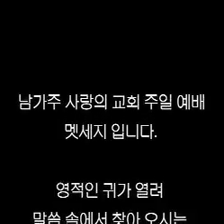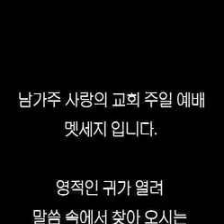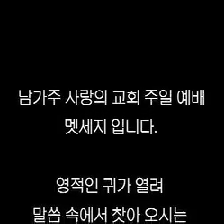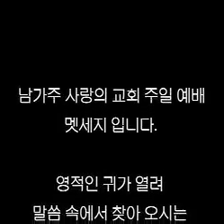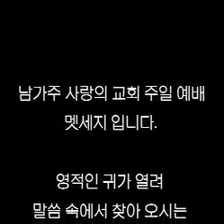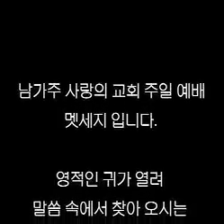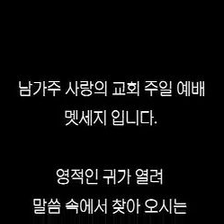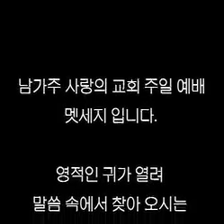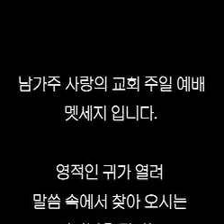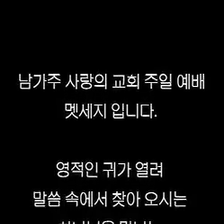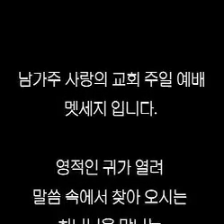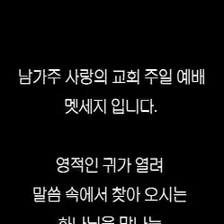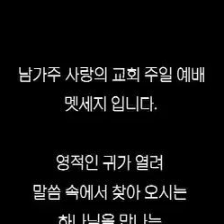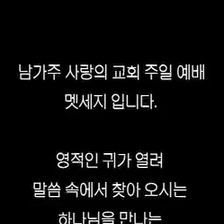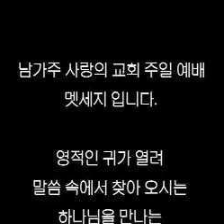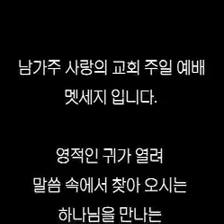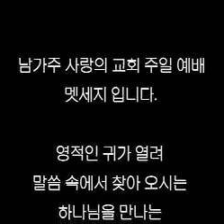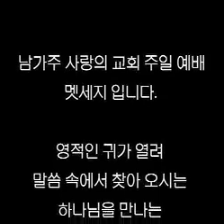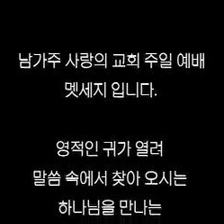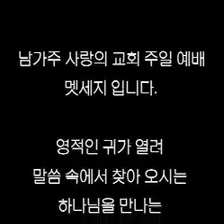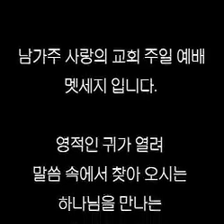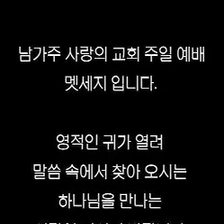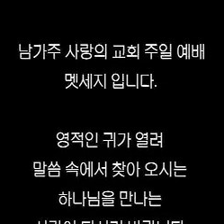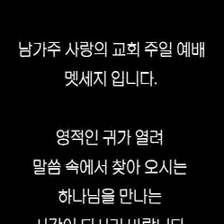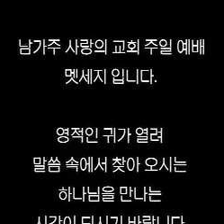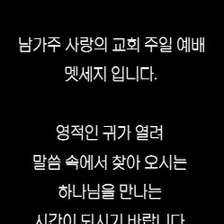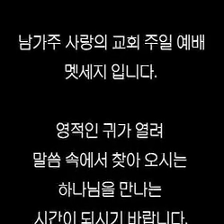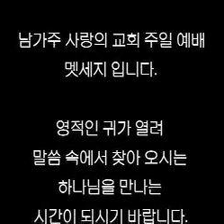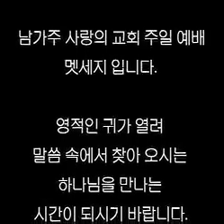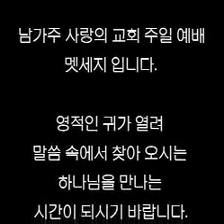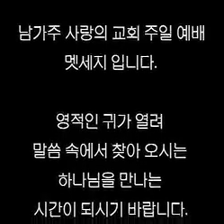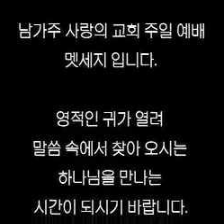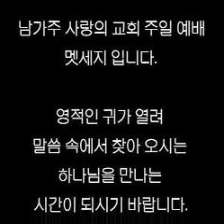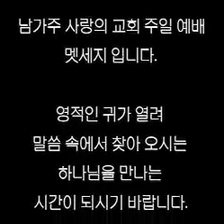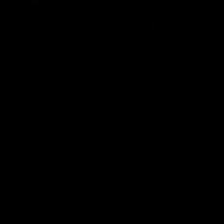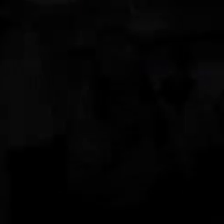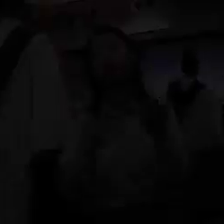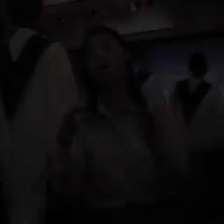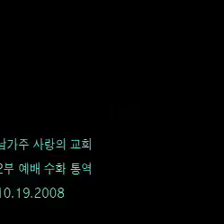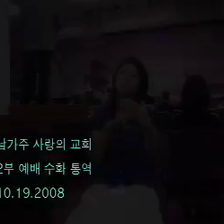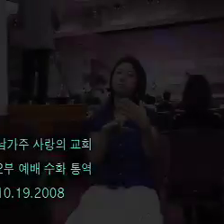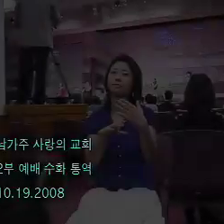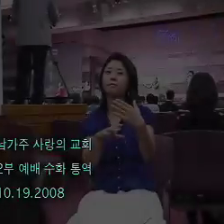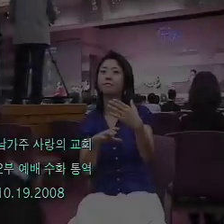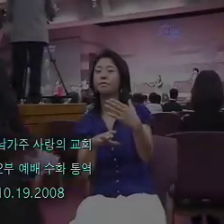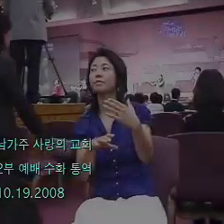속에서 찾아오시는 하나님을 만나는 시간이 되시기 바랍니다.